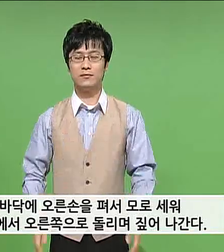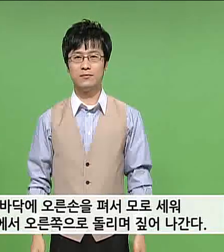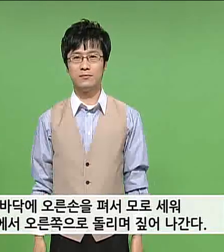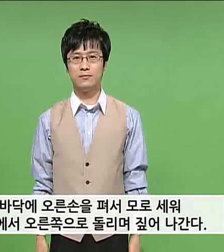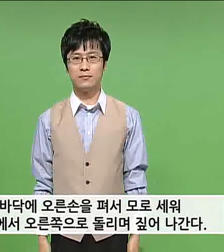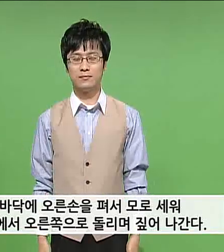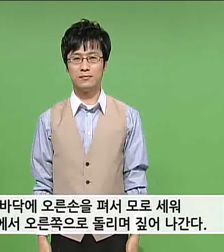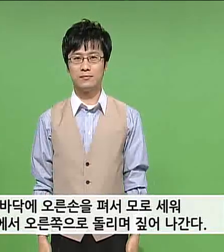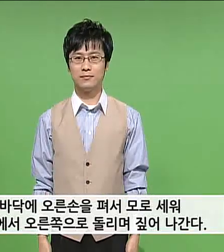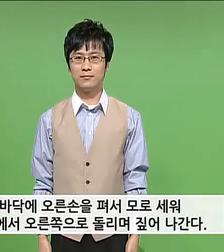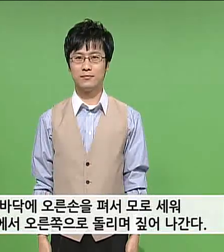다양하다.